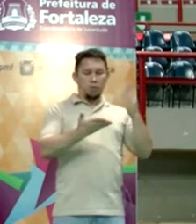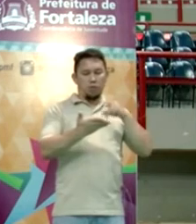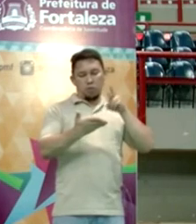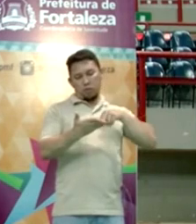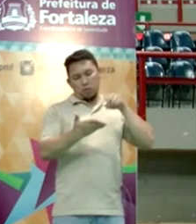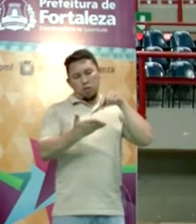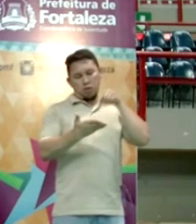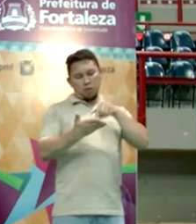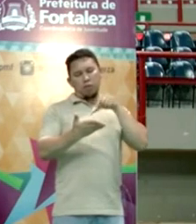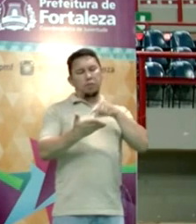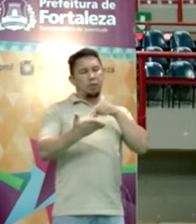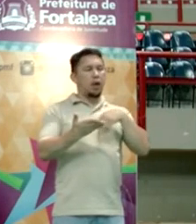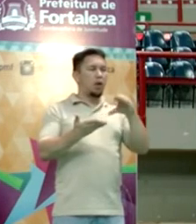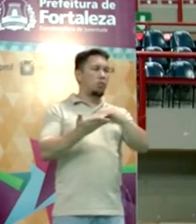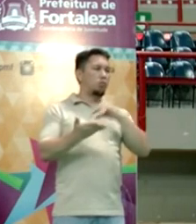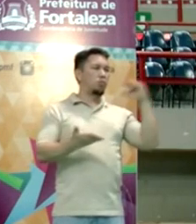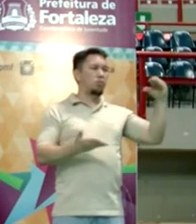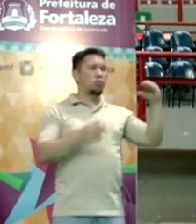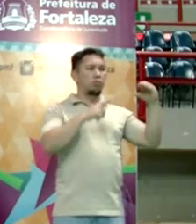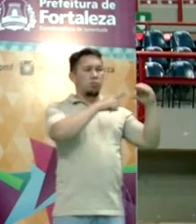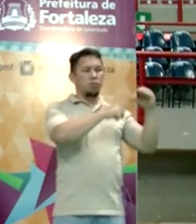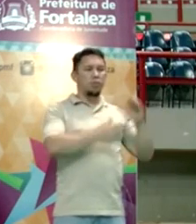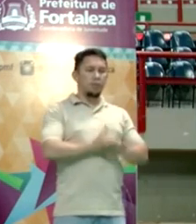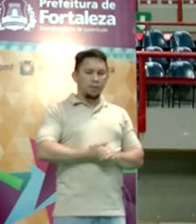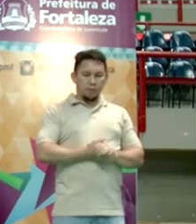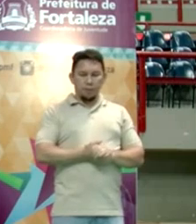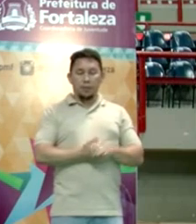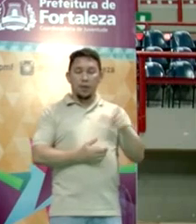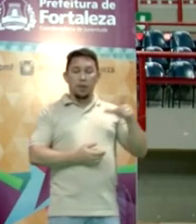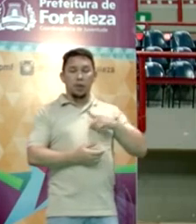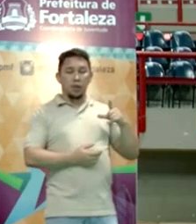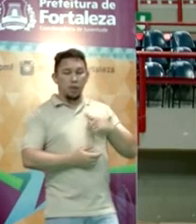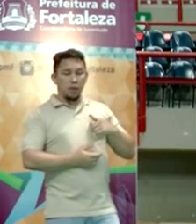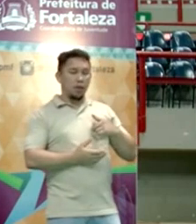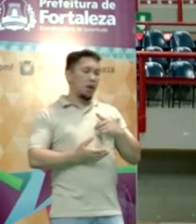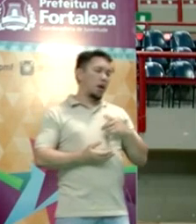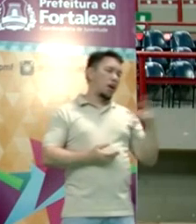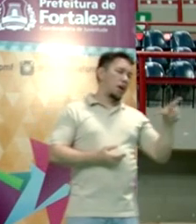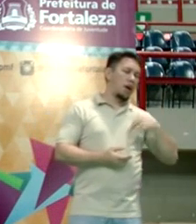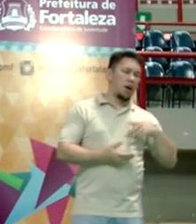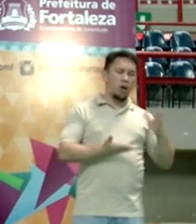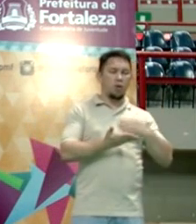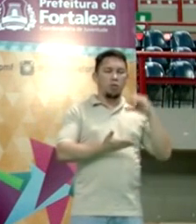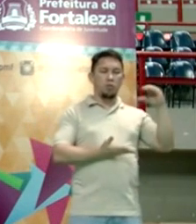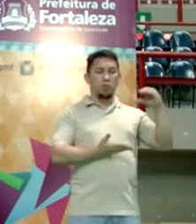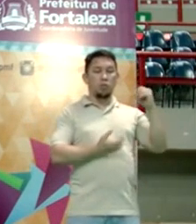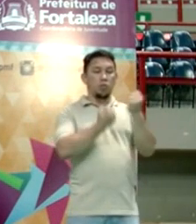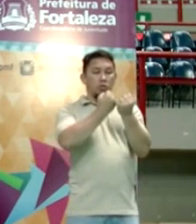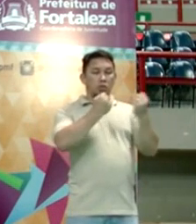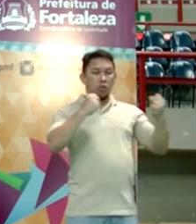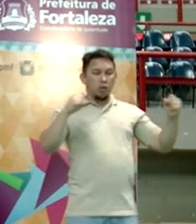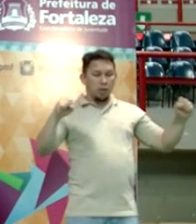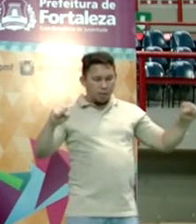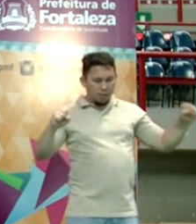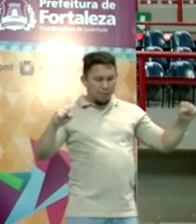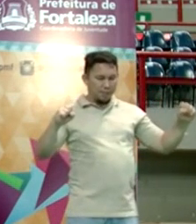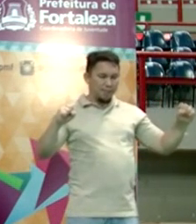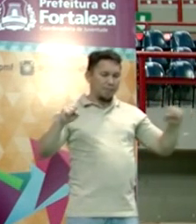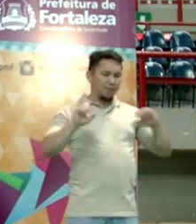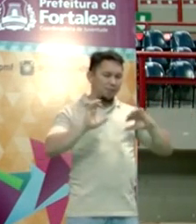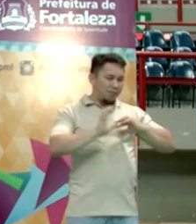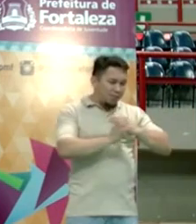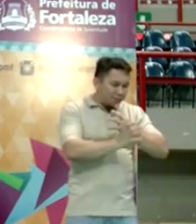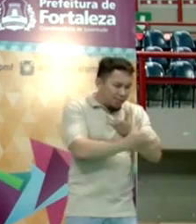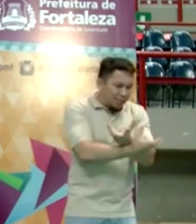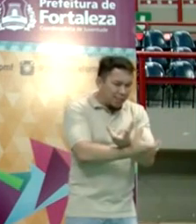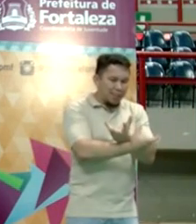que já não leu. Grande Sertão Veredas, de um cidadão maravilhoso chamado